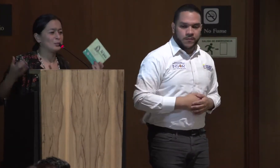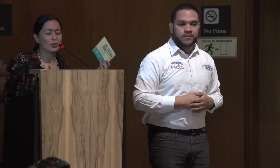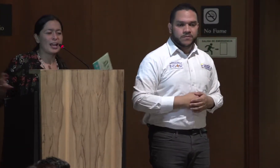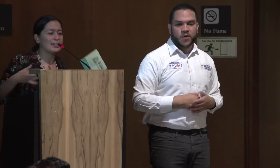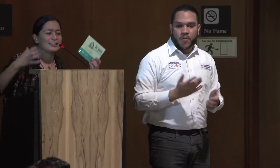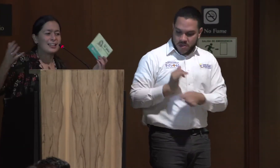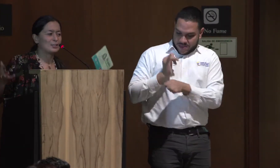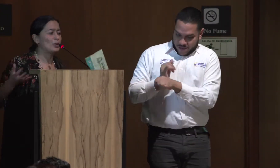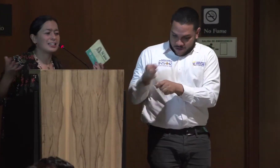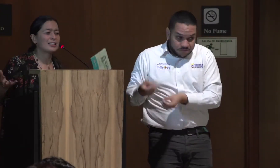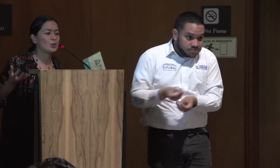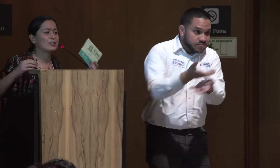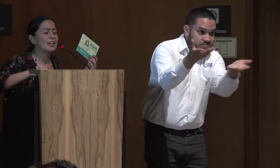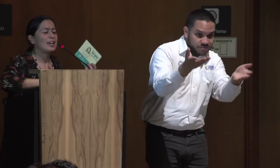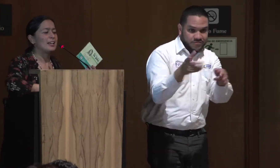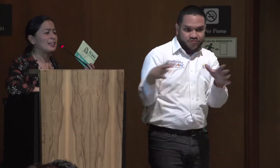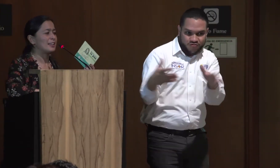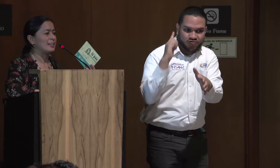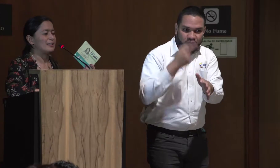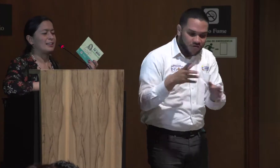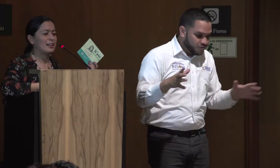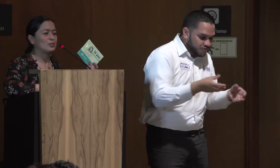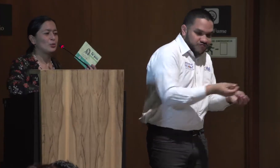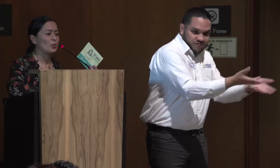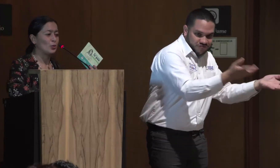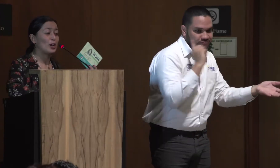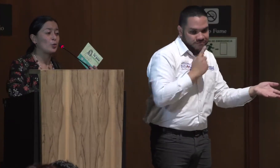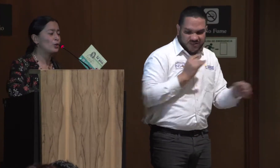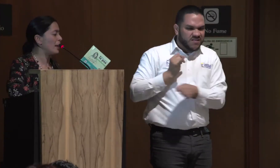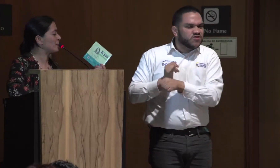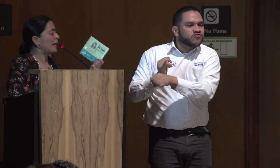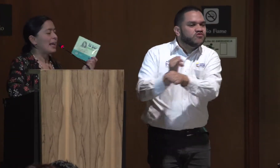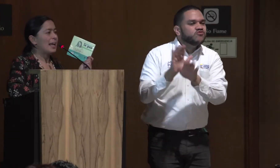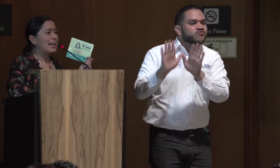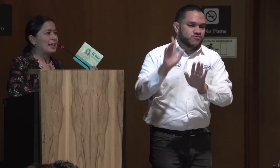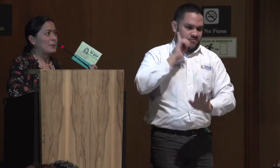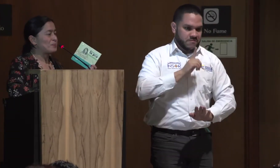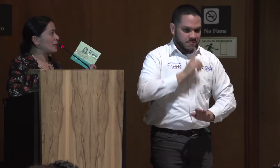canales institucionales y de las organizaciones que tienen relación con la comunidad.